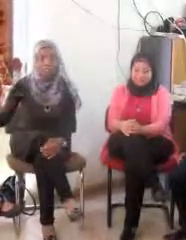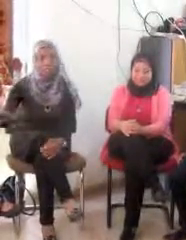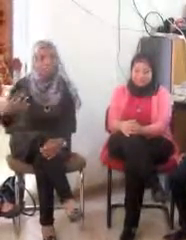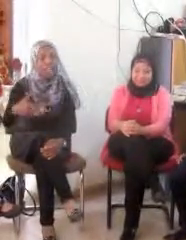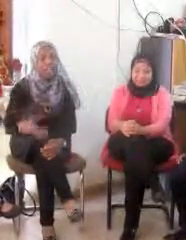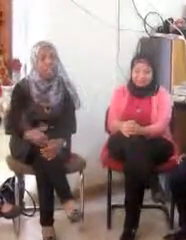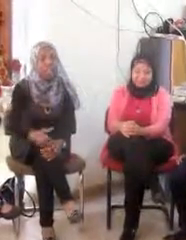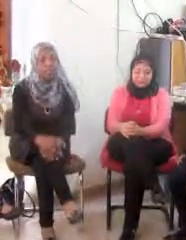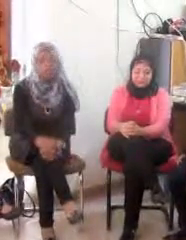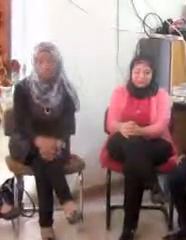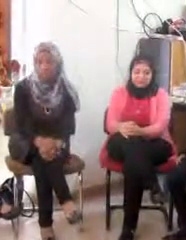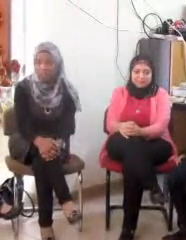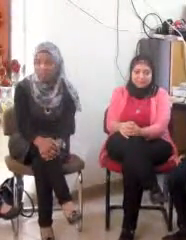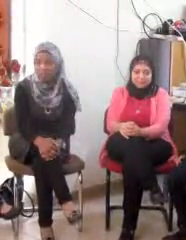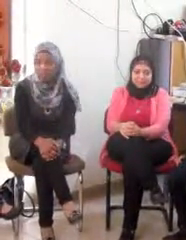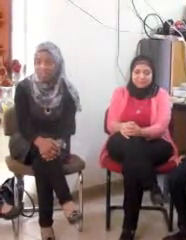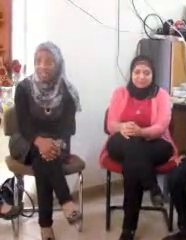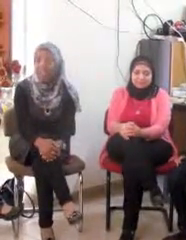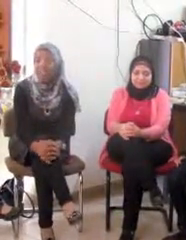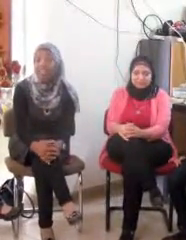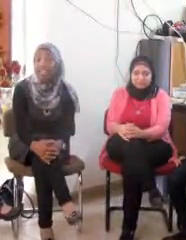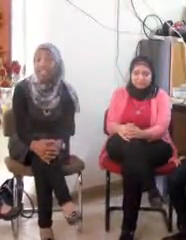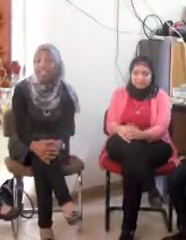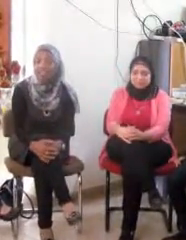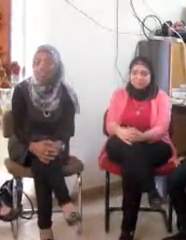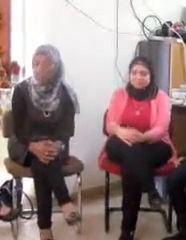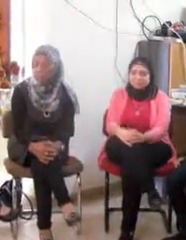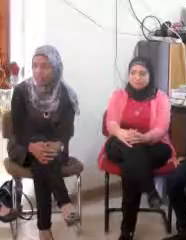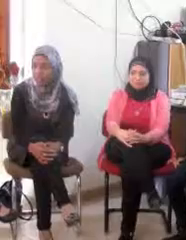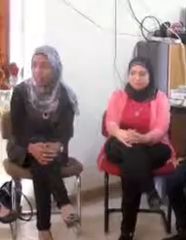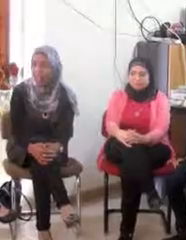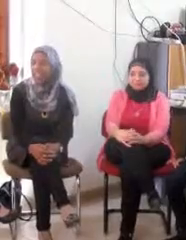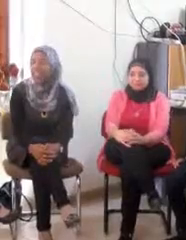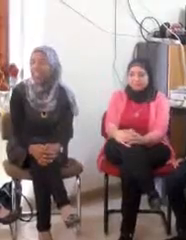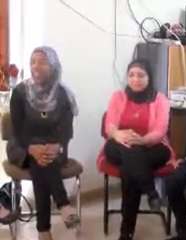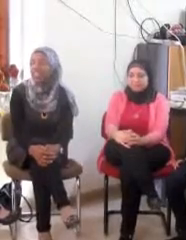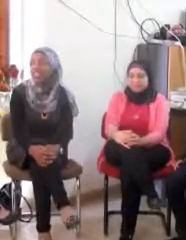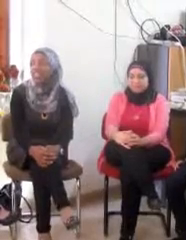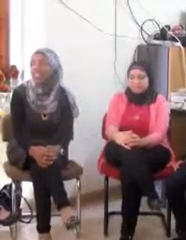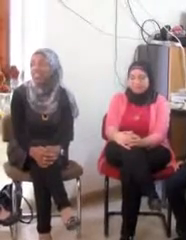كان قسم منهم في تل ابيب قسم هنا في سخنين. اولا كمعهد النهوض بالصم